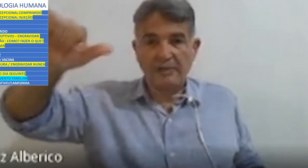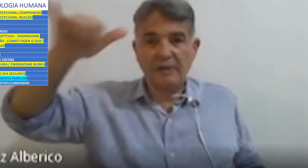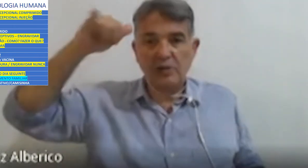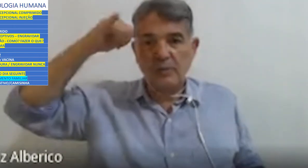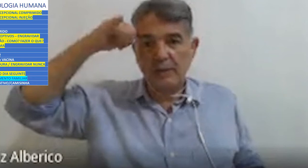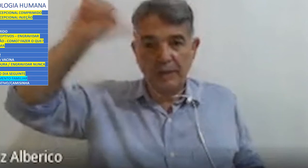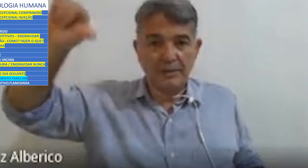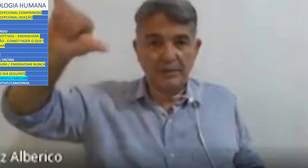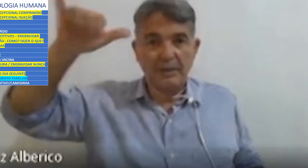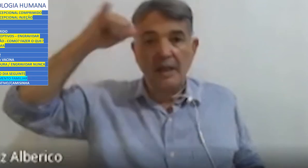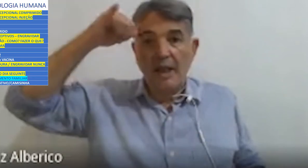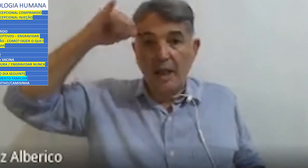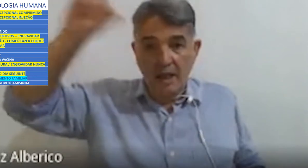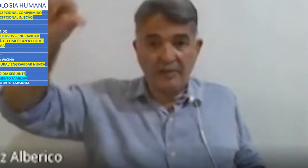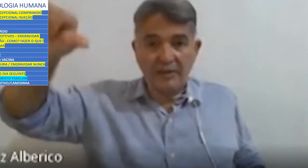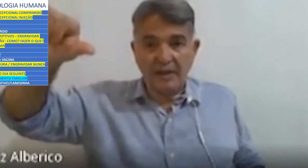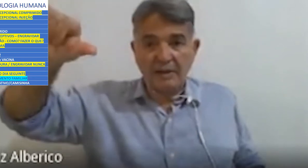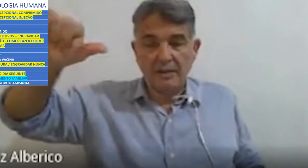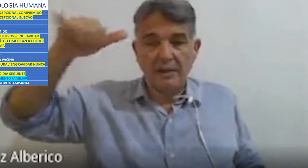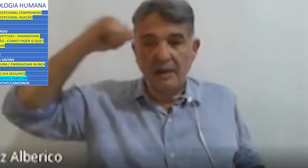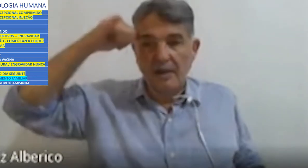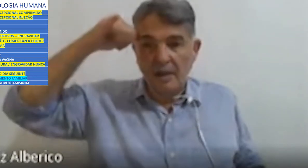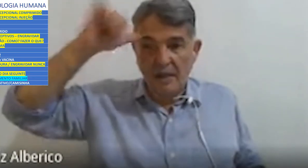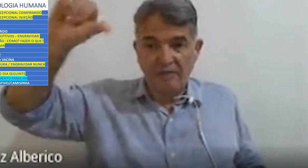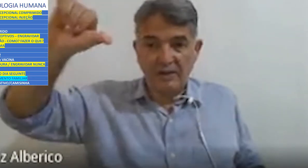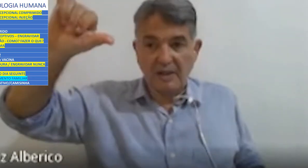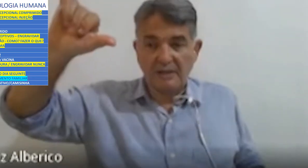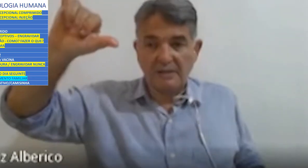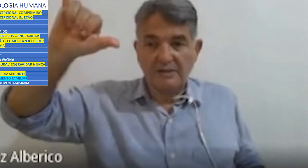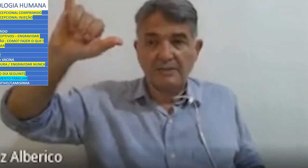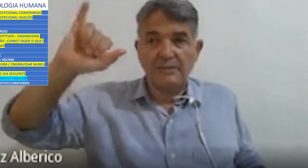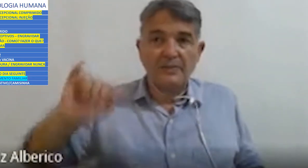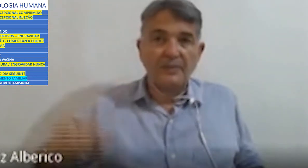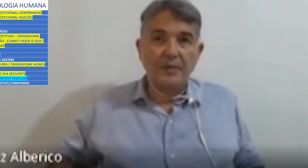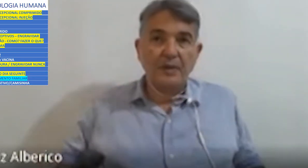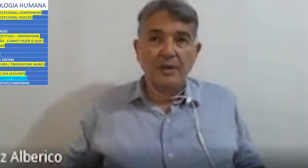frente o polegar. Evitar. Evitar.